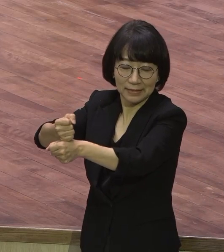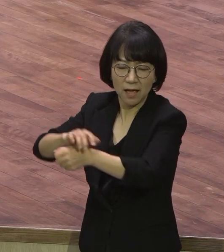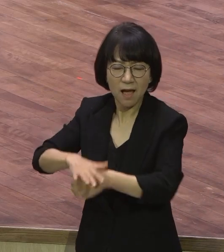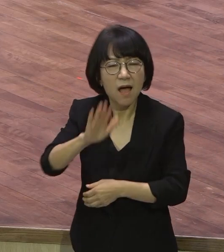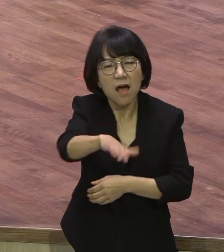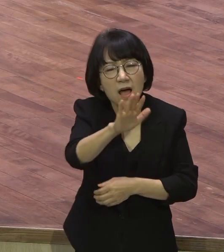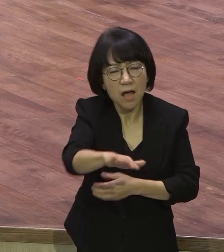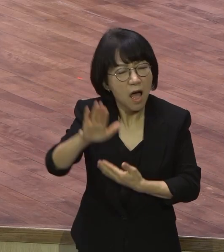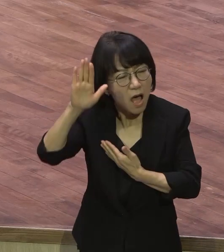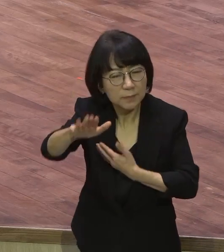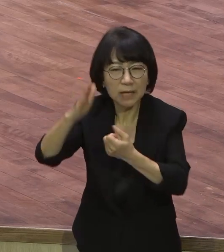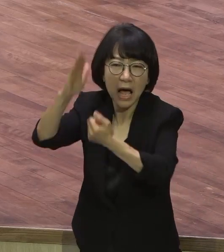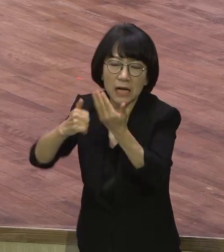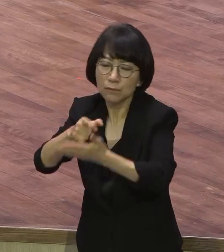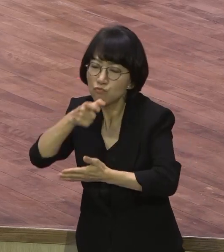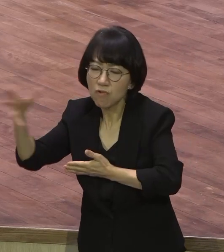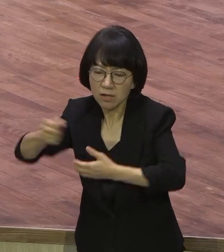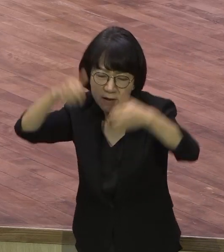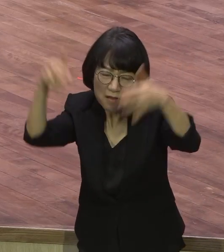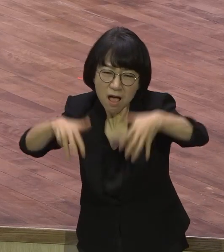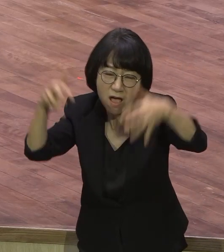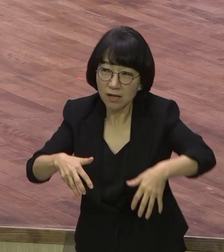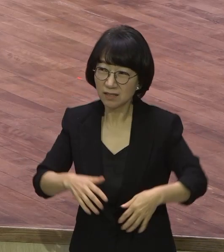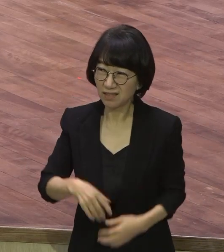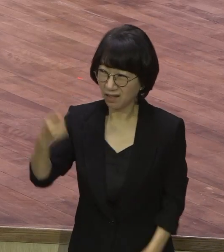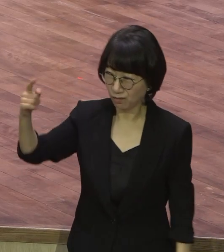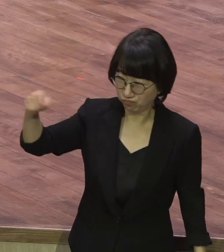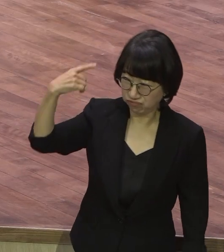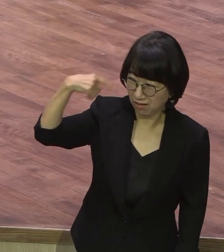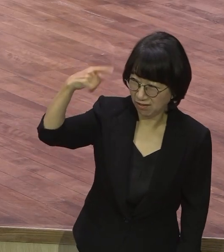심판한단다. 물로 심판한단다. 정신병 자고